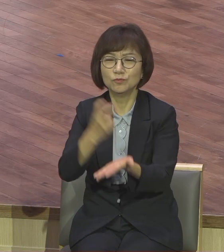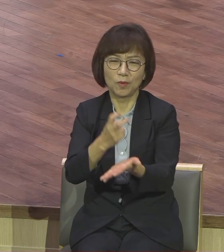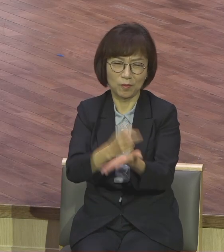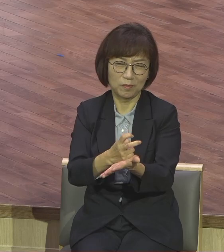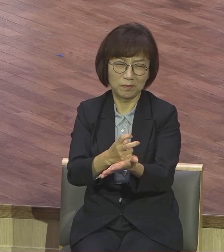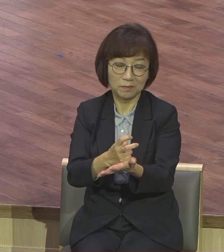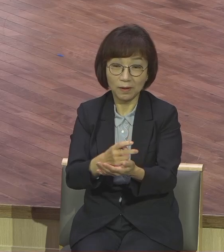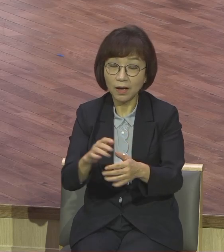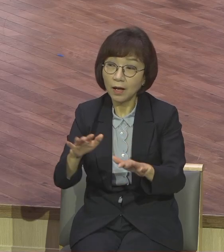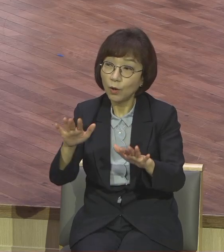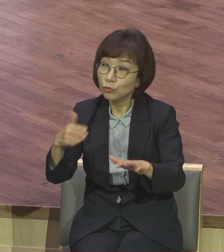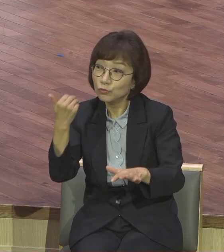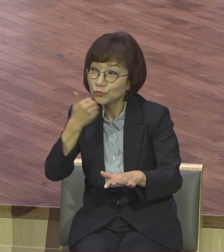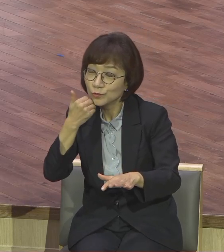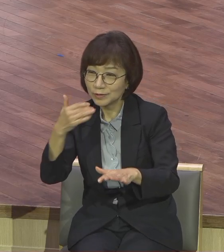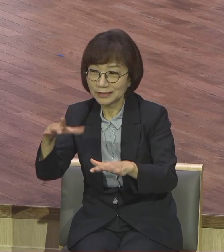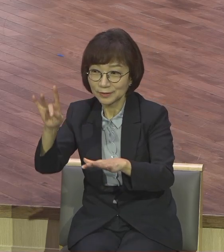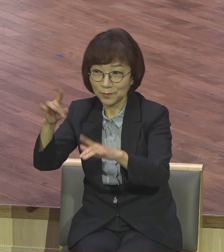왔는데